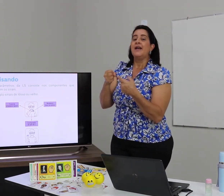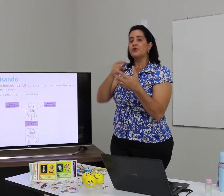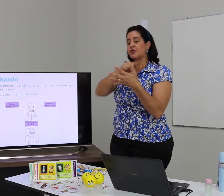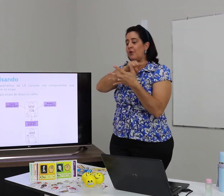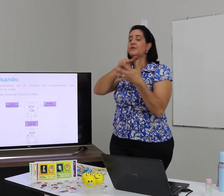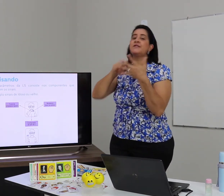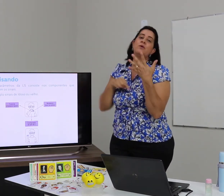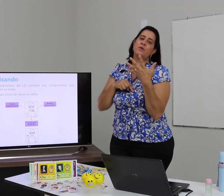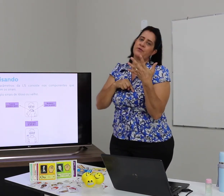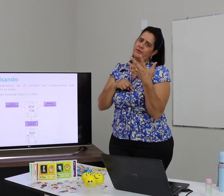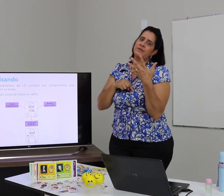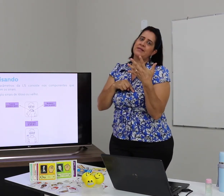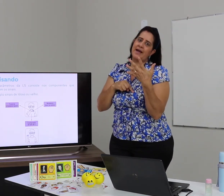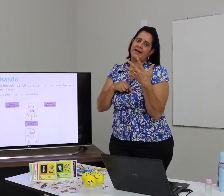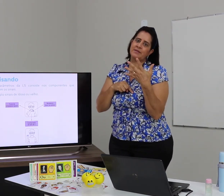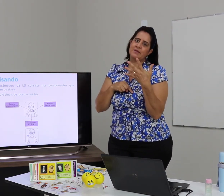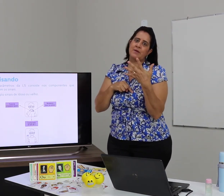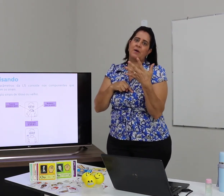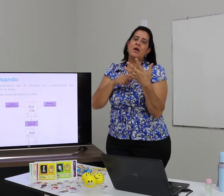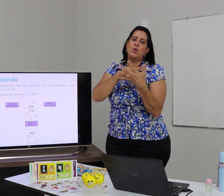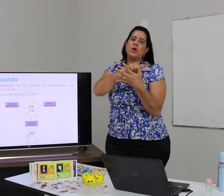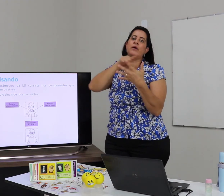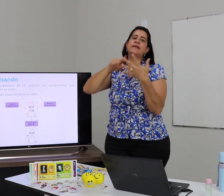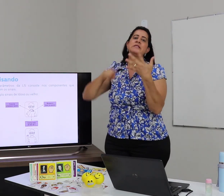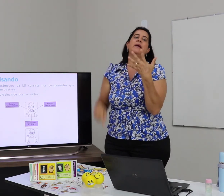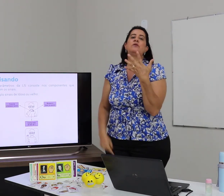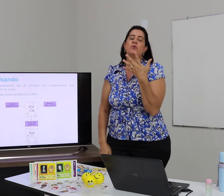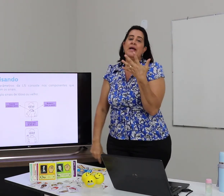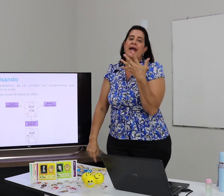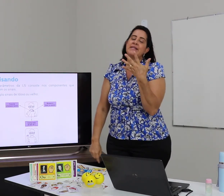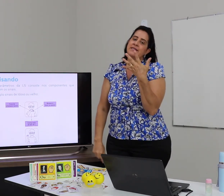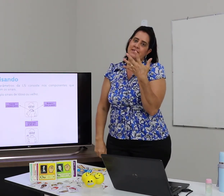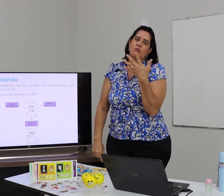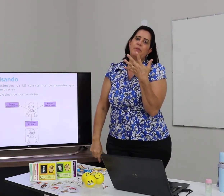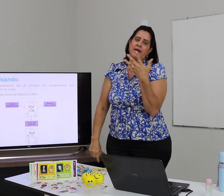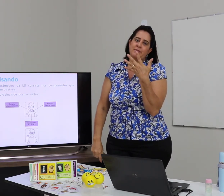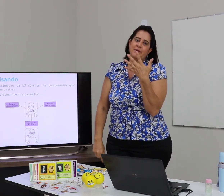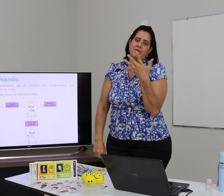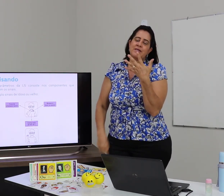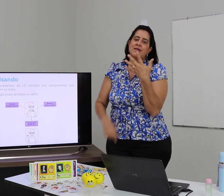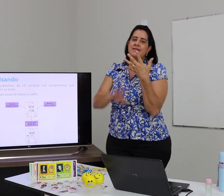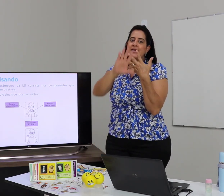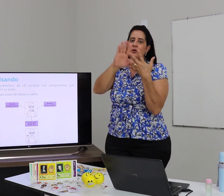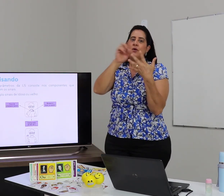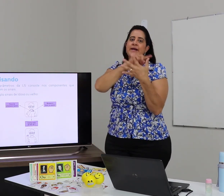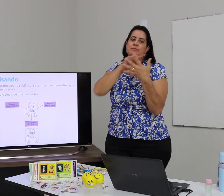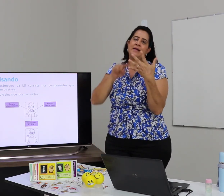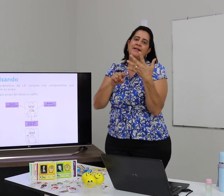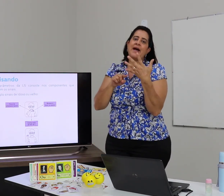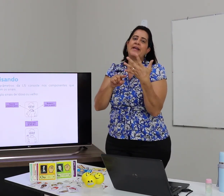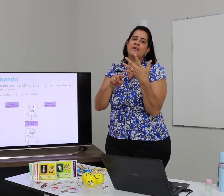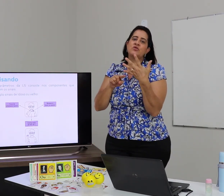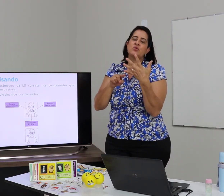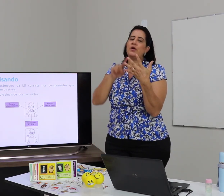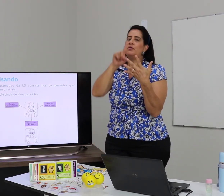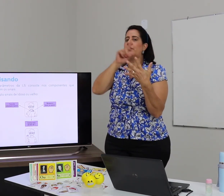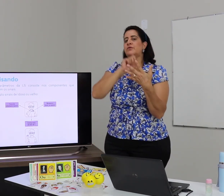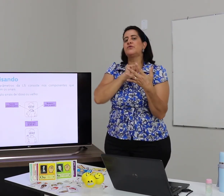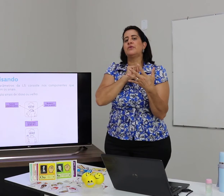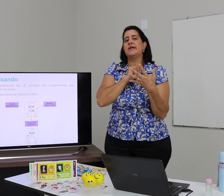só consigo construir os sinais, pessoal, quando eu respeito esses 5 parâmetros. Se eu não respeitar isso, eu não vou construir